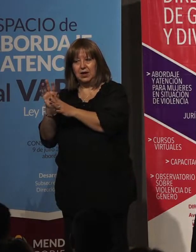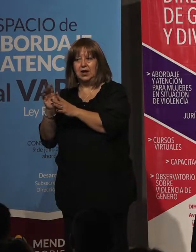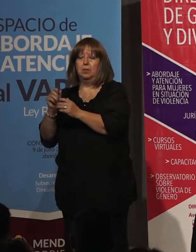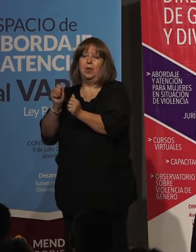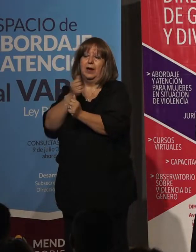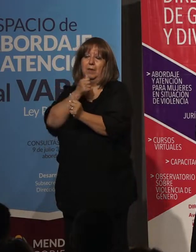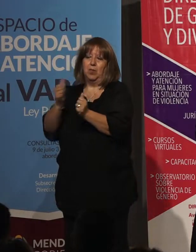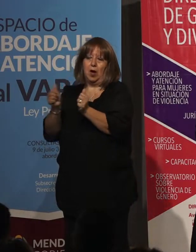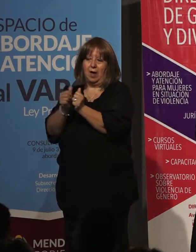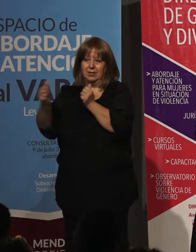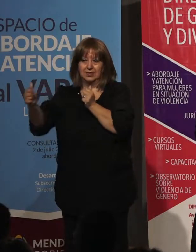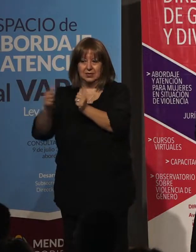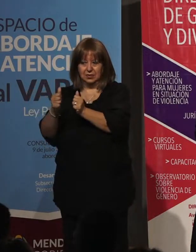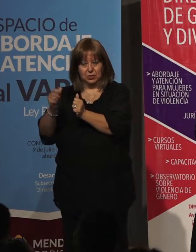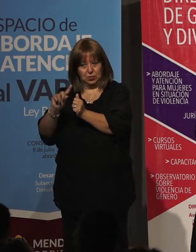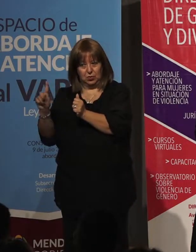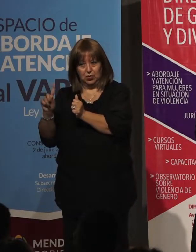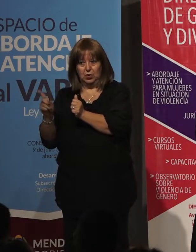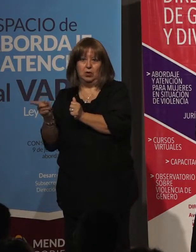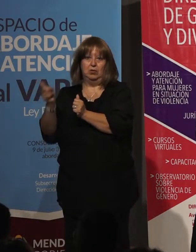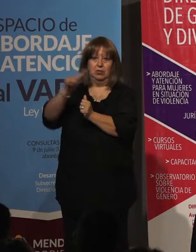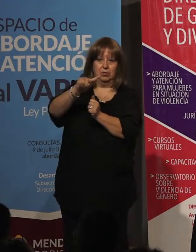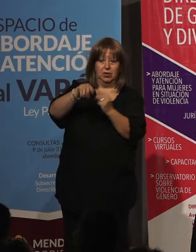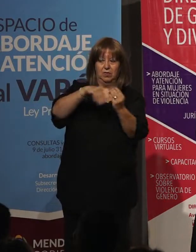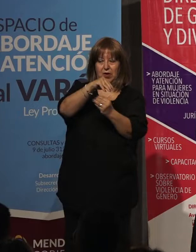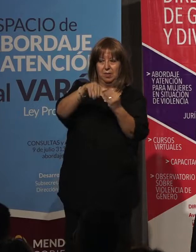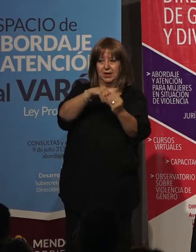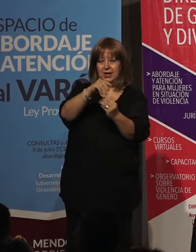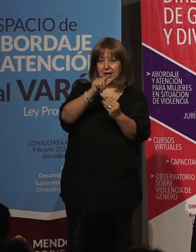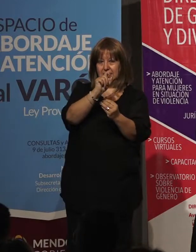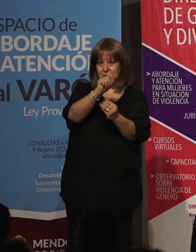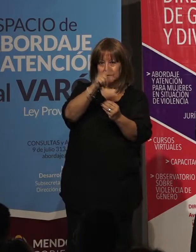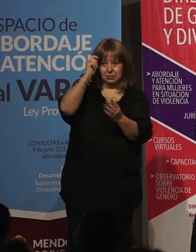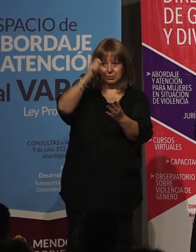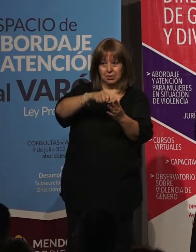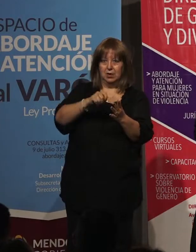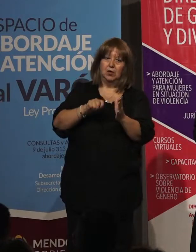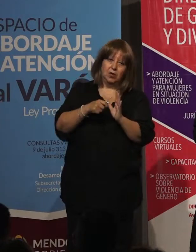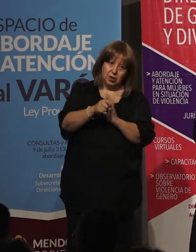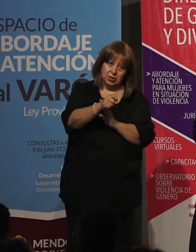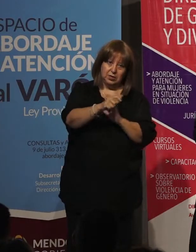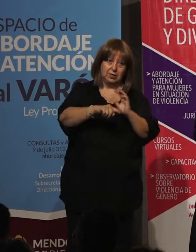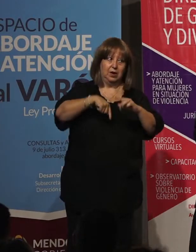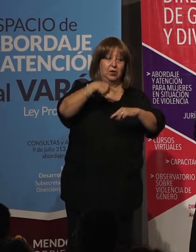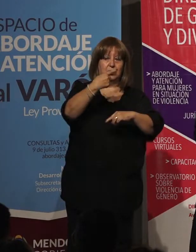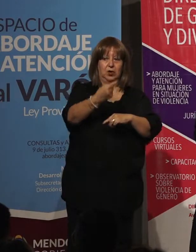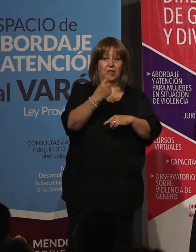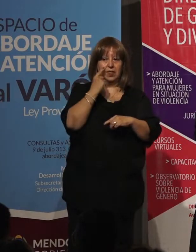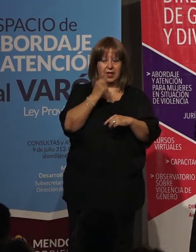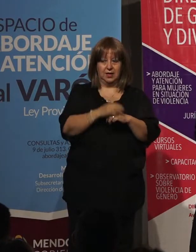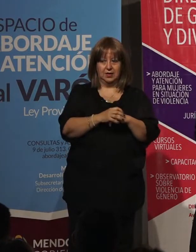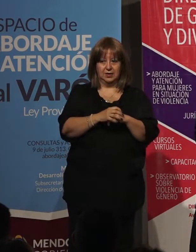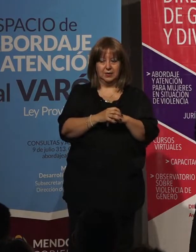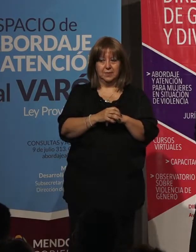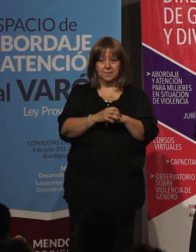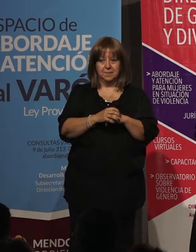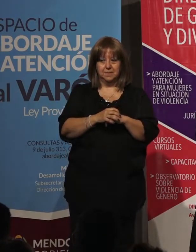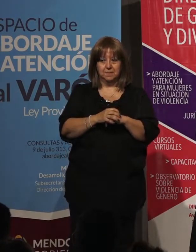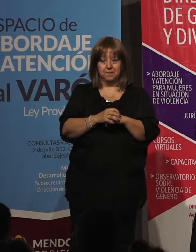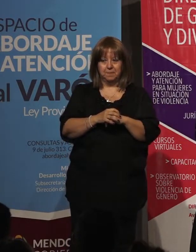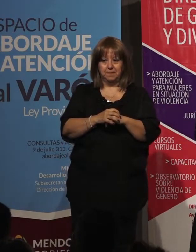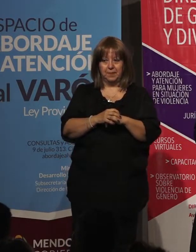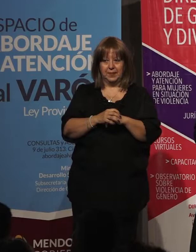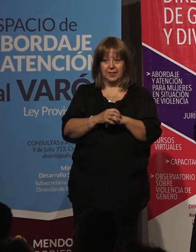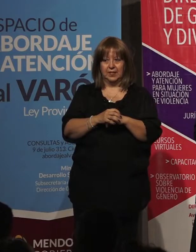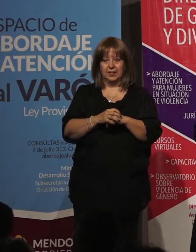de acercamiento? En vez de derivarla al tribunal de familia y que sea un nuevo trámite más... Pues estamos hablando en el marco de que se presenta una persona